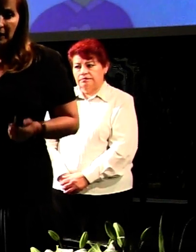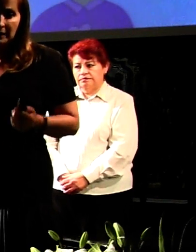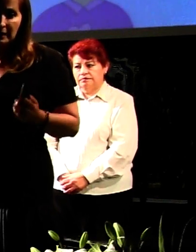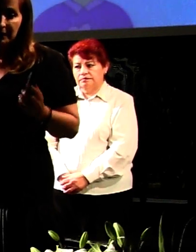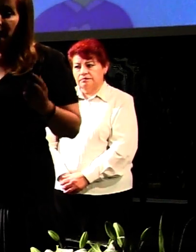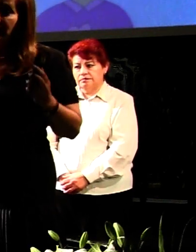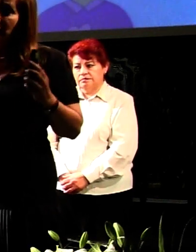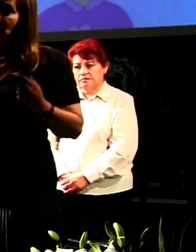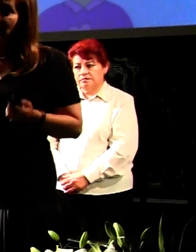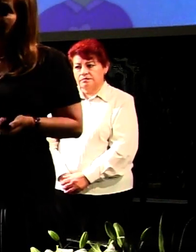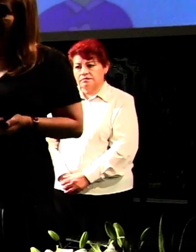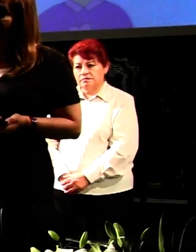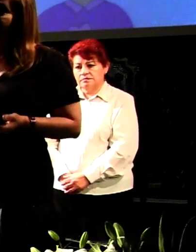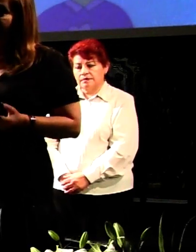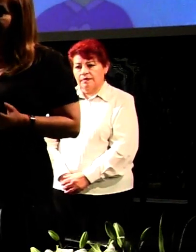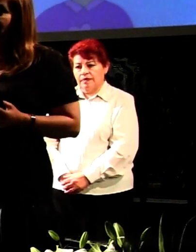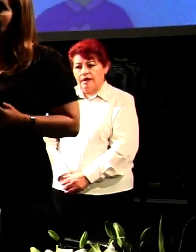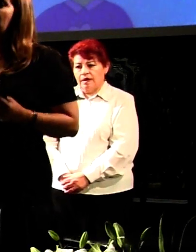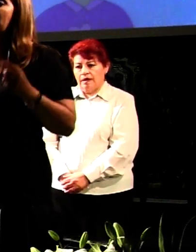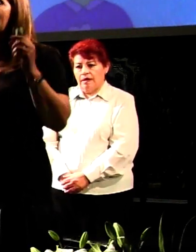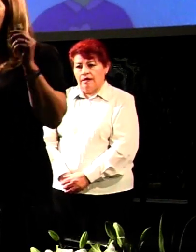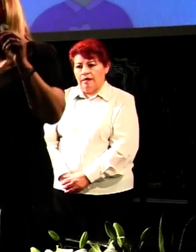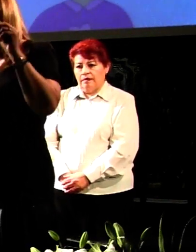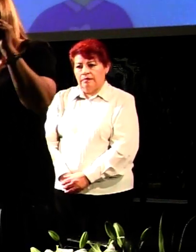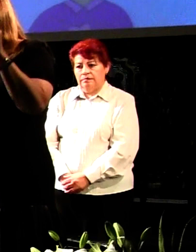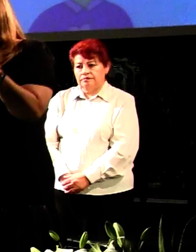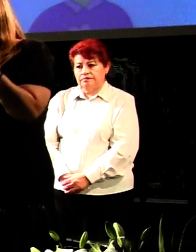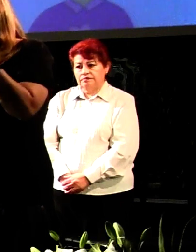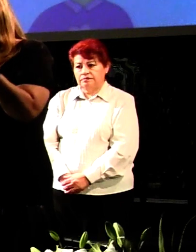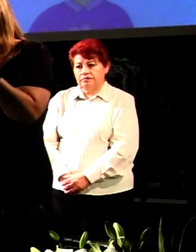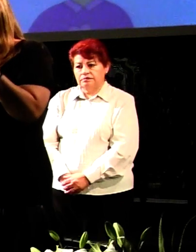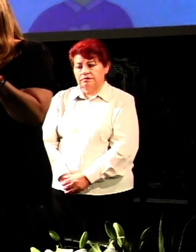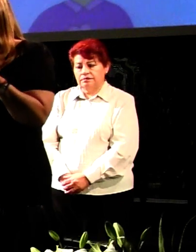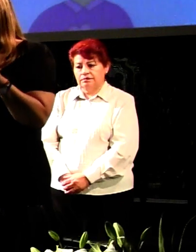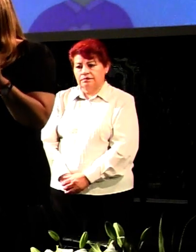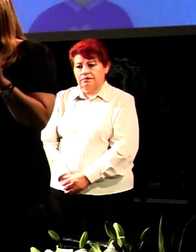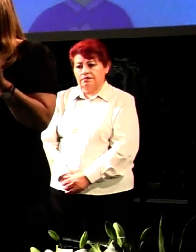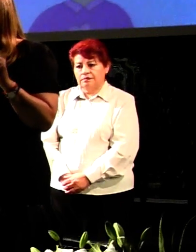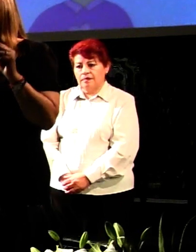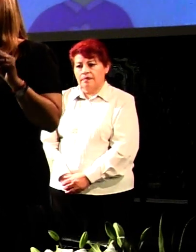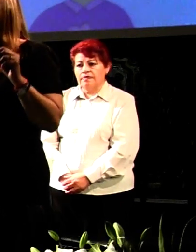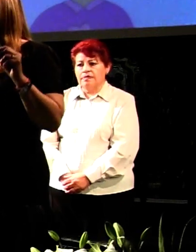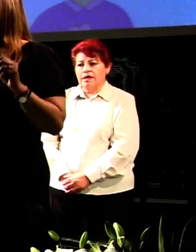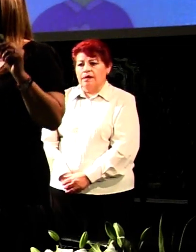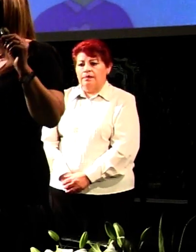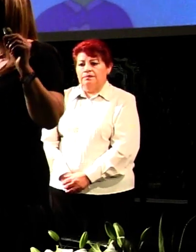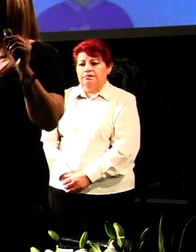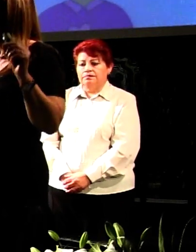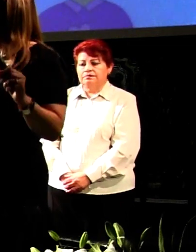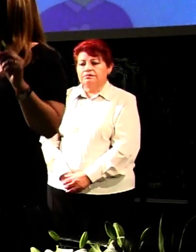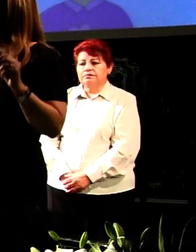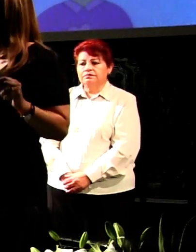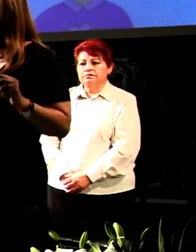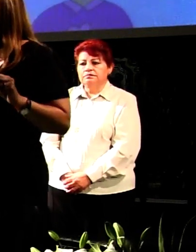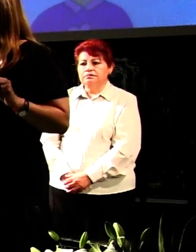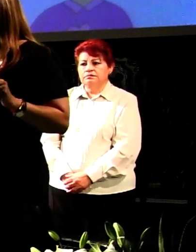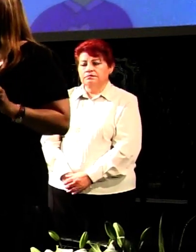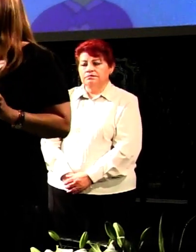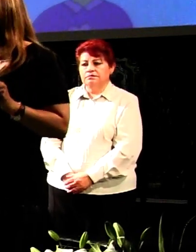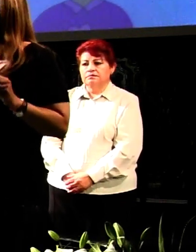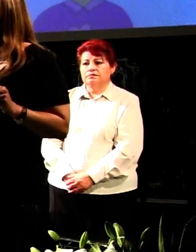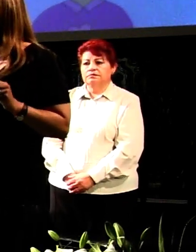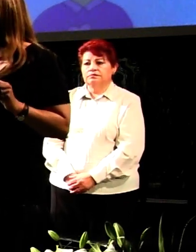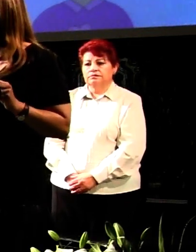teniendo. También tenemos que hacer planes para realizar objetivos claros, no decir, está muy bonito